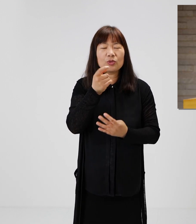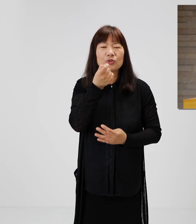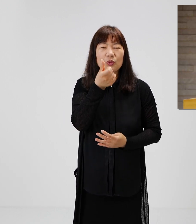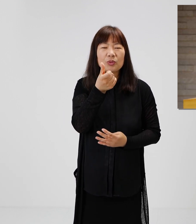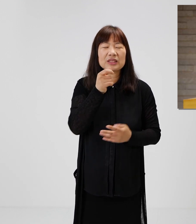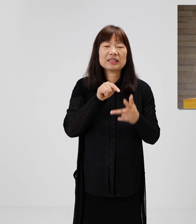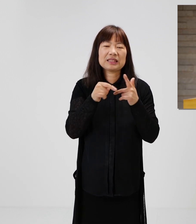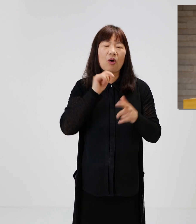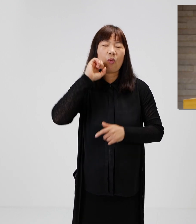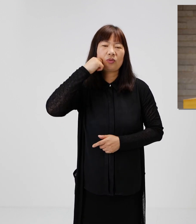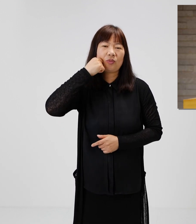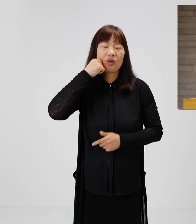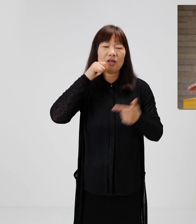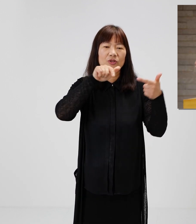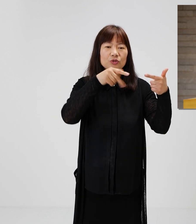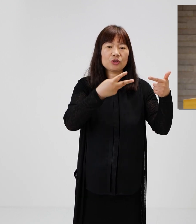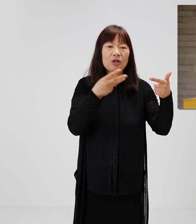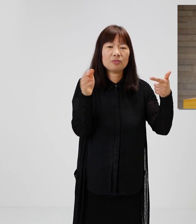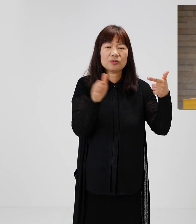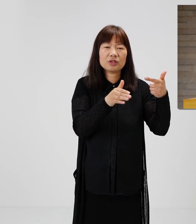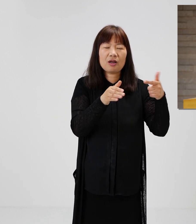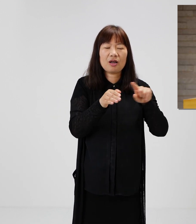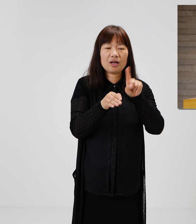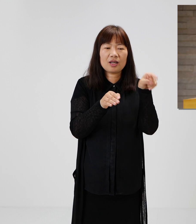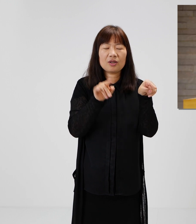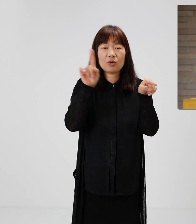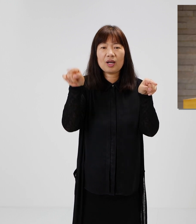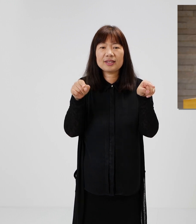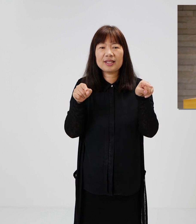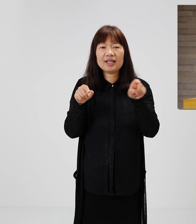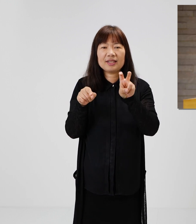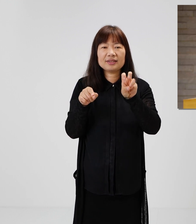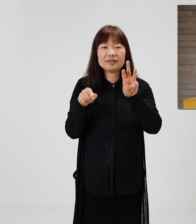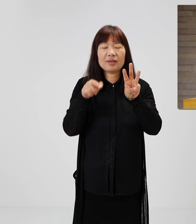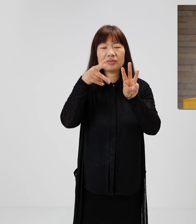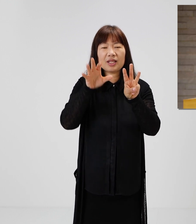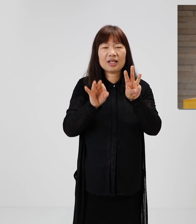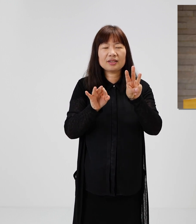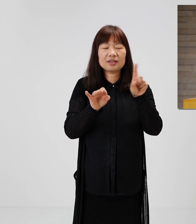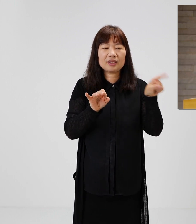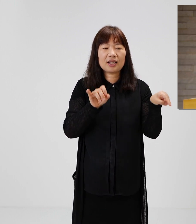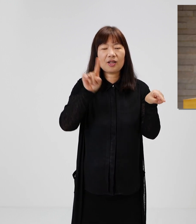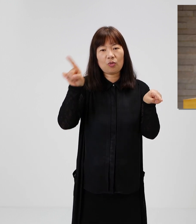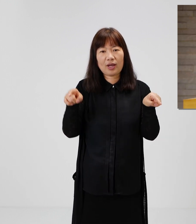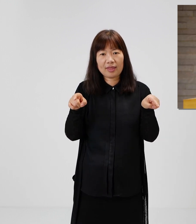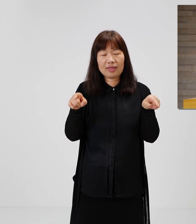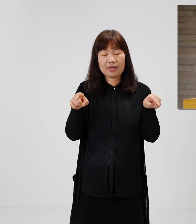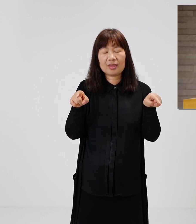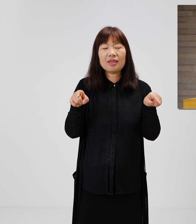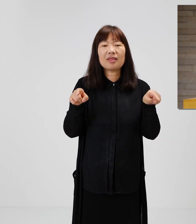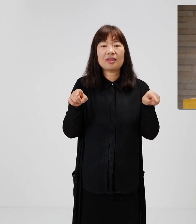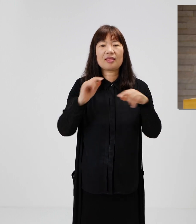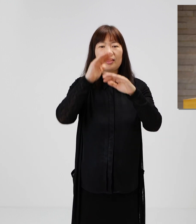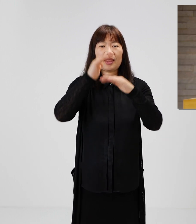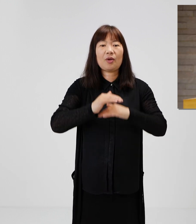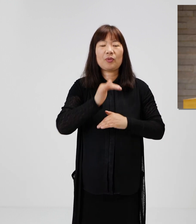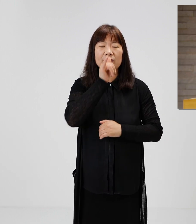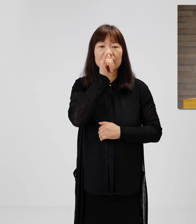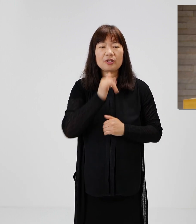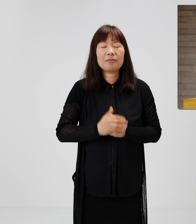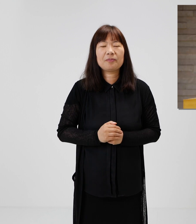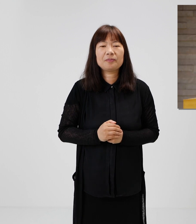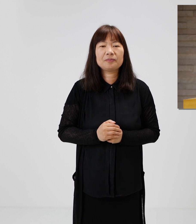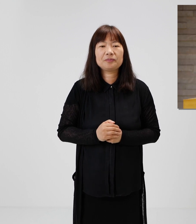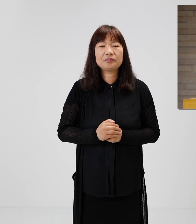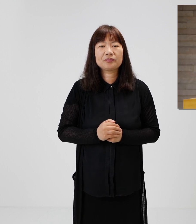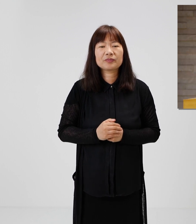게 6절서부터는 괄호 안에 23절까지 괄호 안의 기록이에요. 그럼 무슨 얘기냐 하면